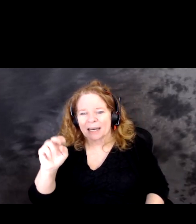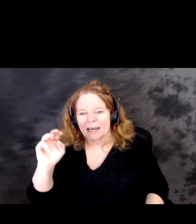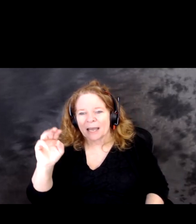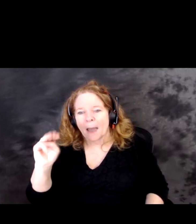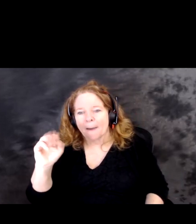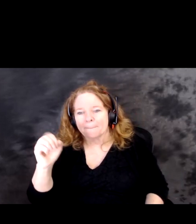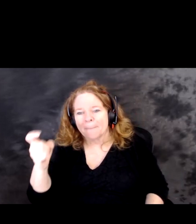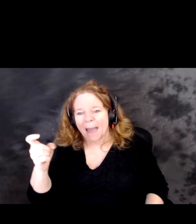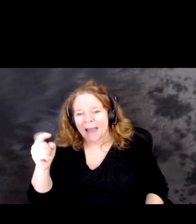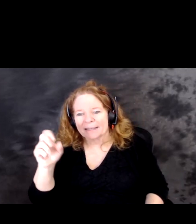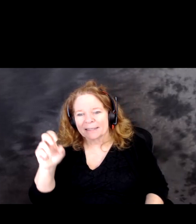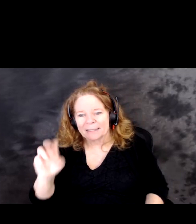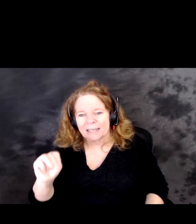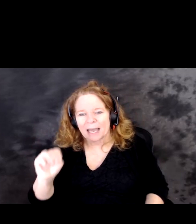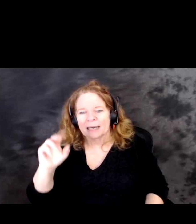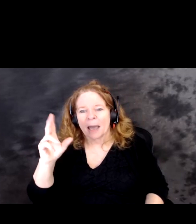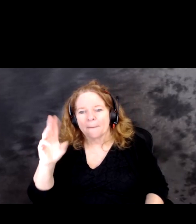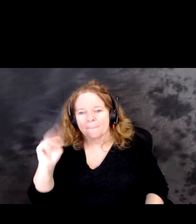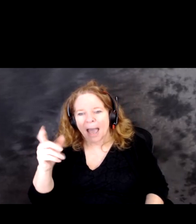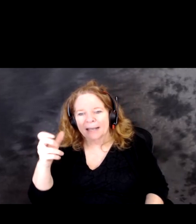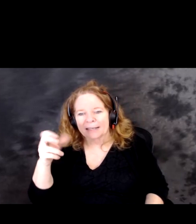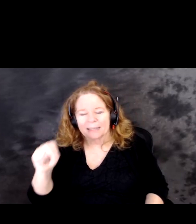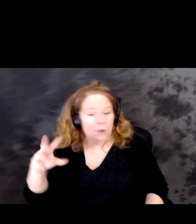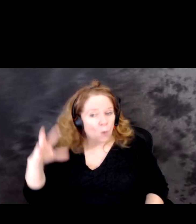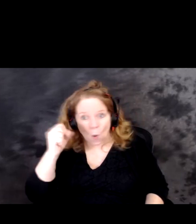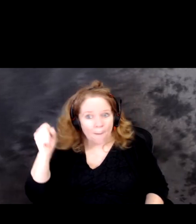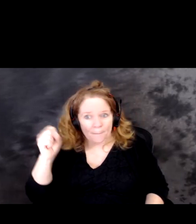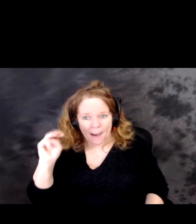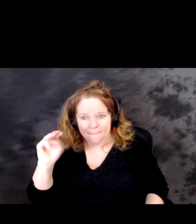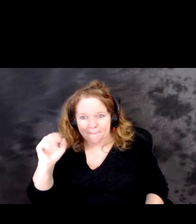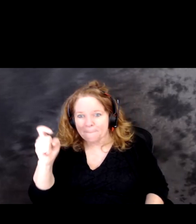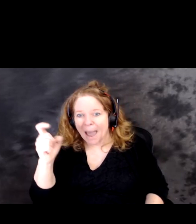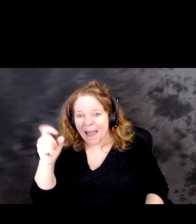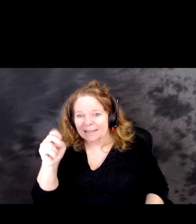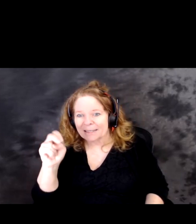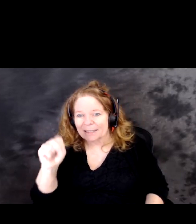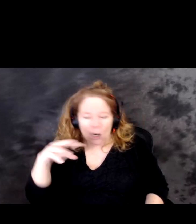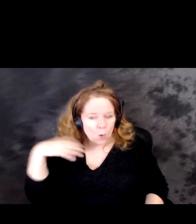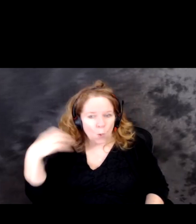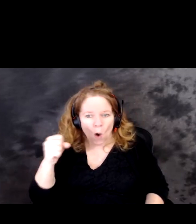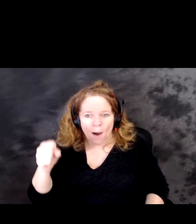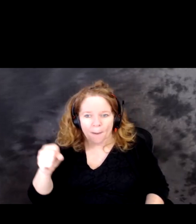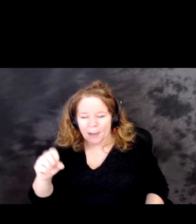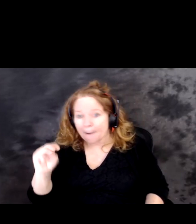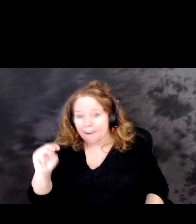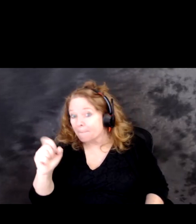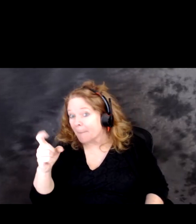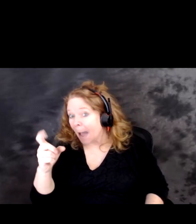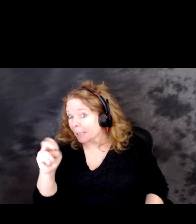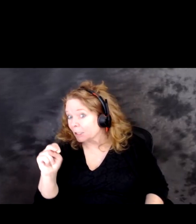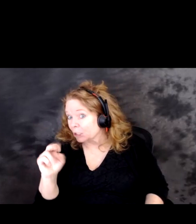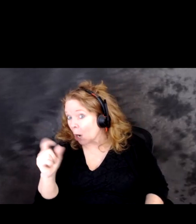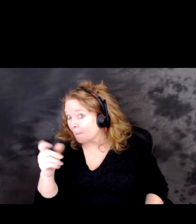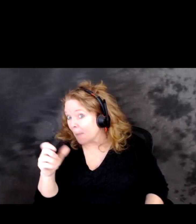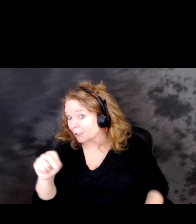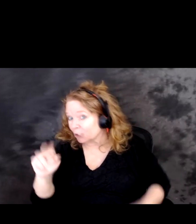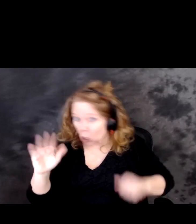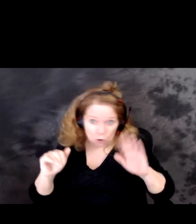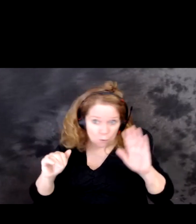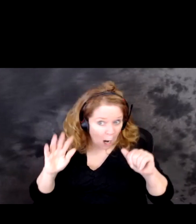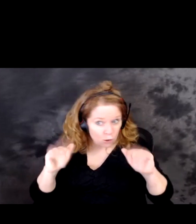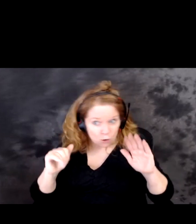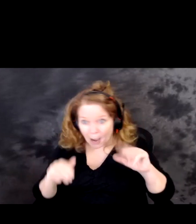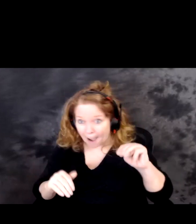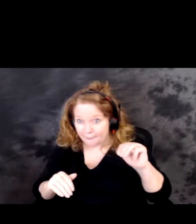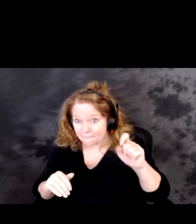Adiós, Maxton, Maxton, adiós, adiós, adiós, adiós, Maxton, woo, Maxton, Maxton,